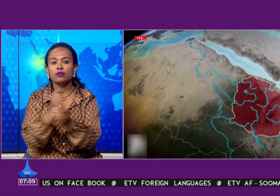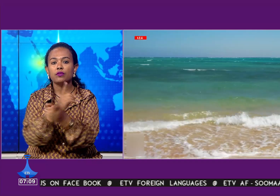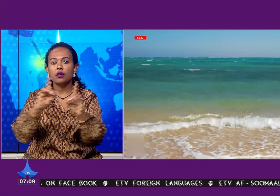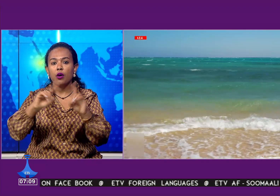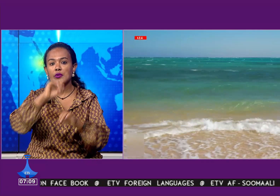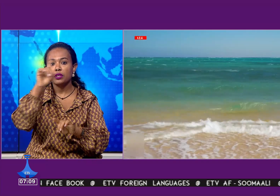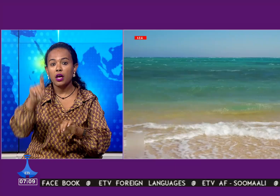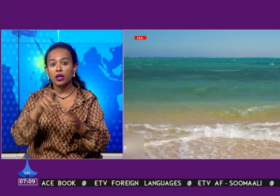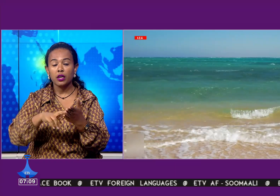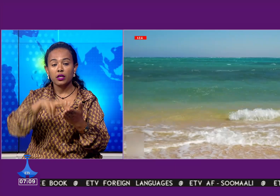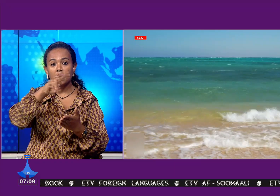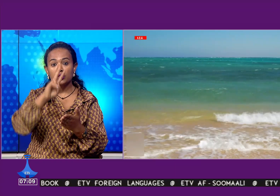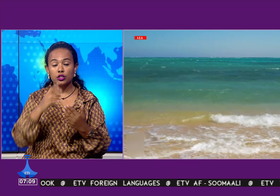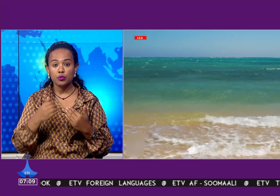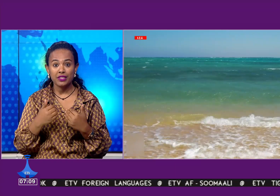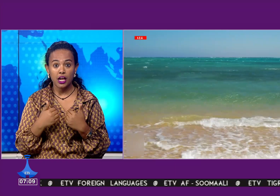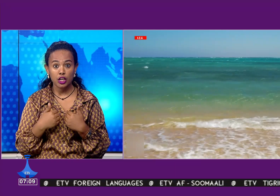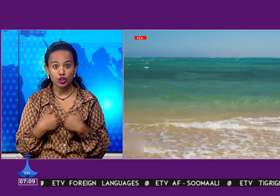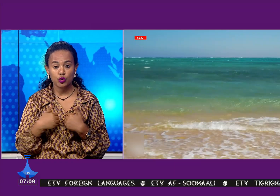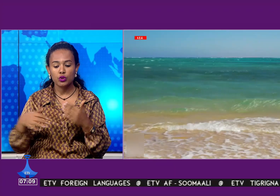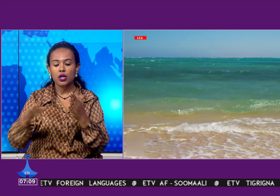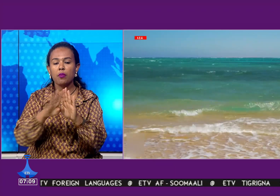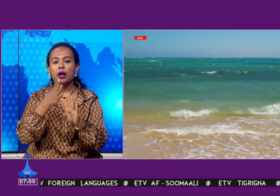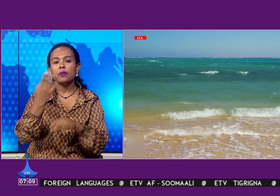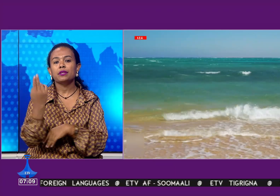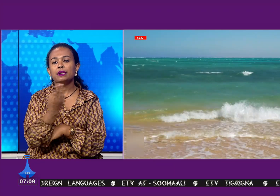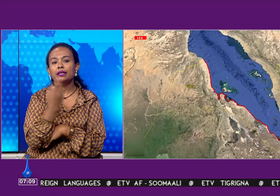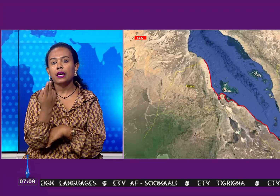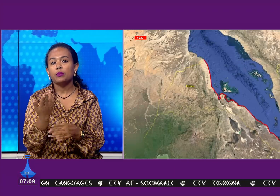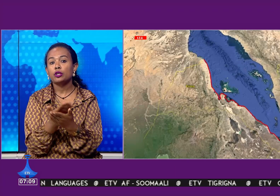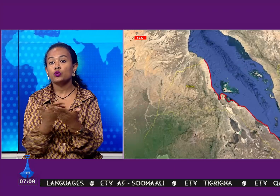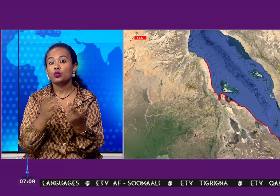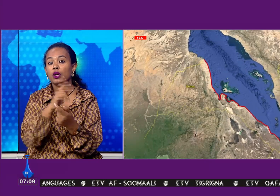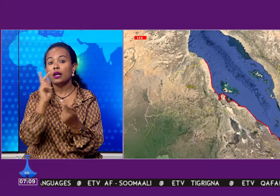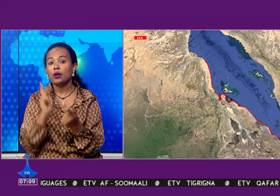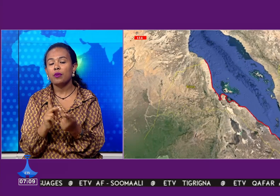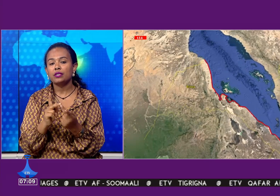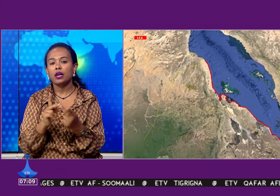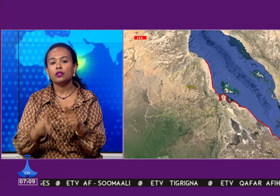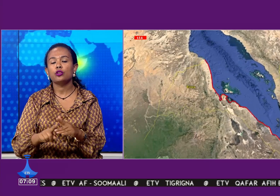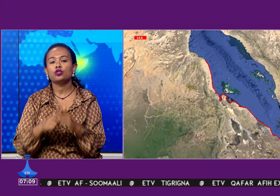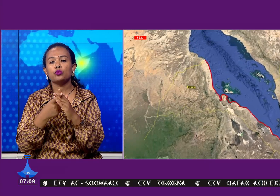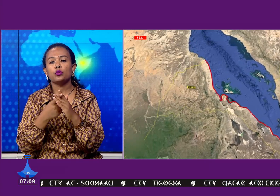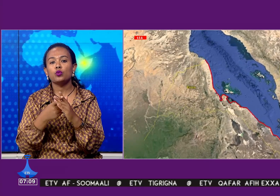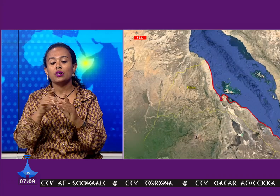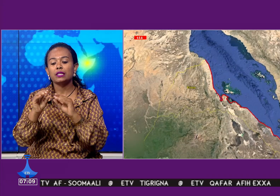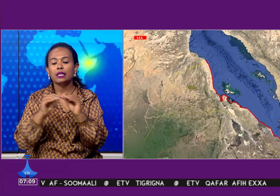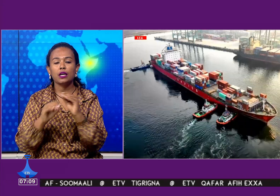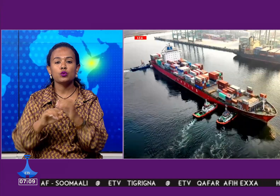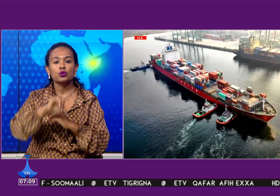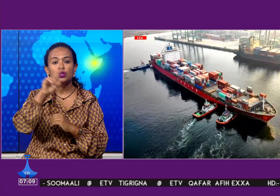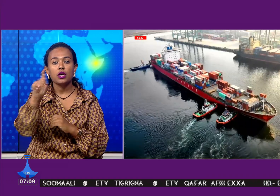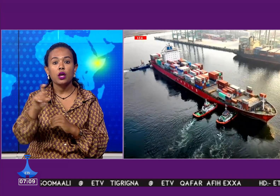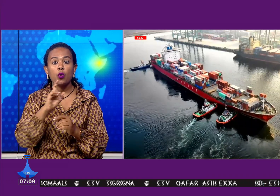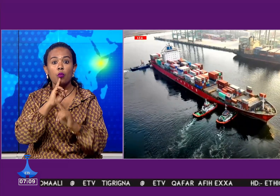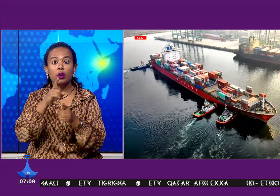ጥያቄ እያነሳችበት ያለችውን የባህር በር ተጠቃሚነት ጉዳይ ለማሳካት የተጀመሩ እርምጃዎች ጥያቄው